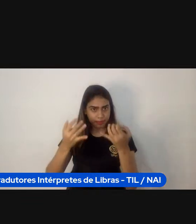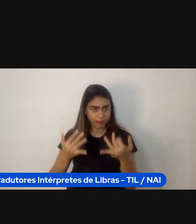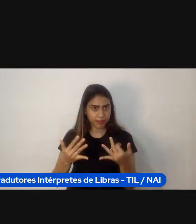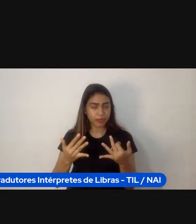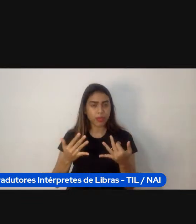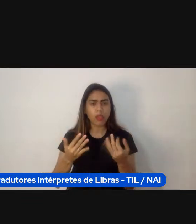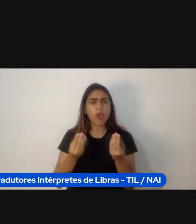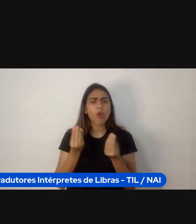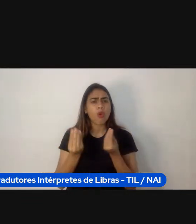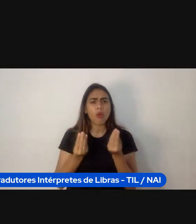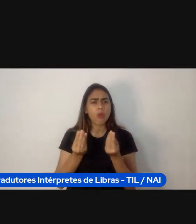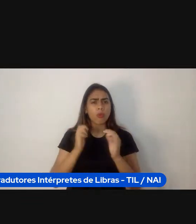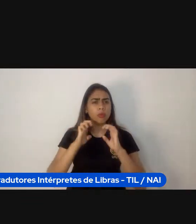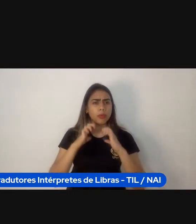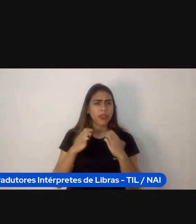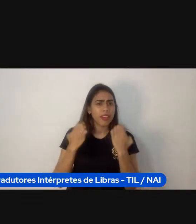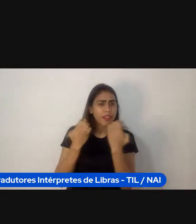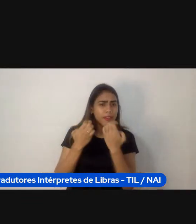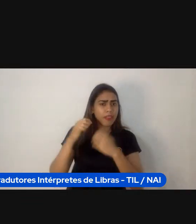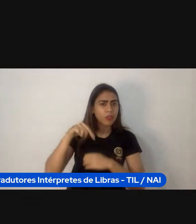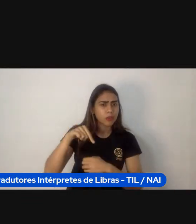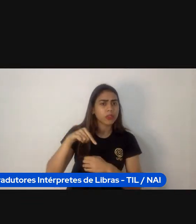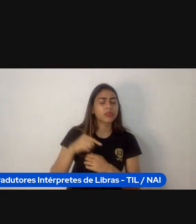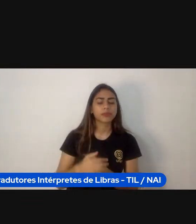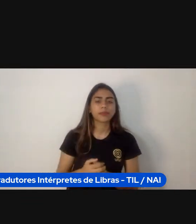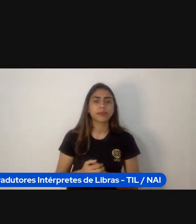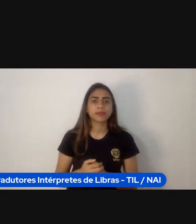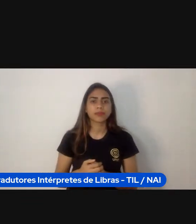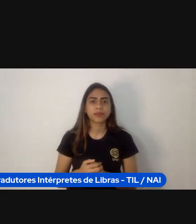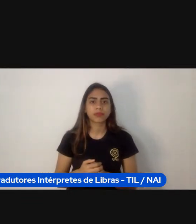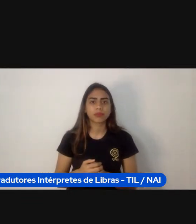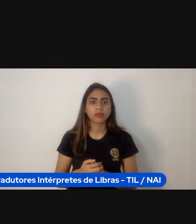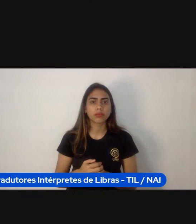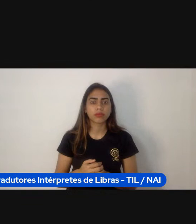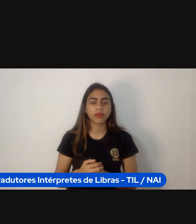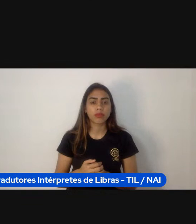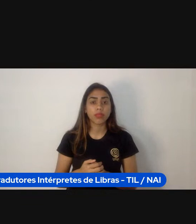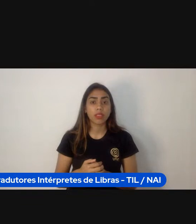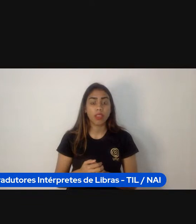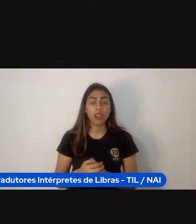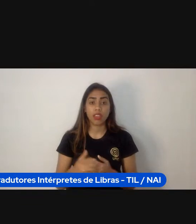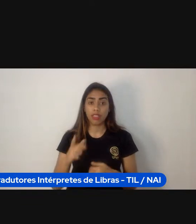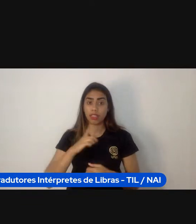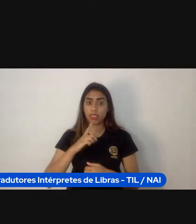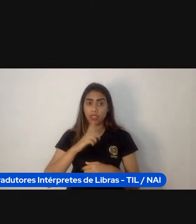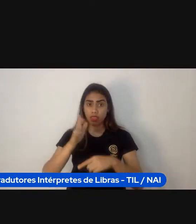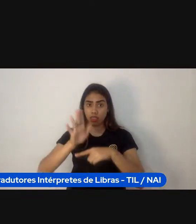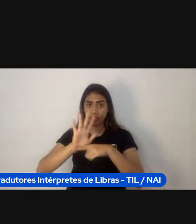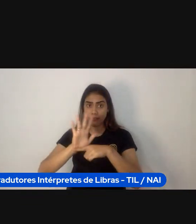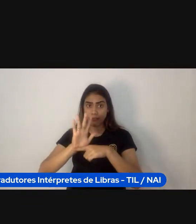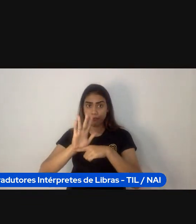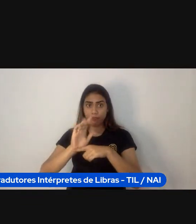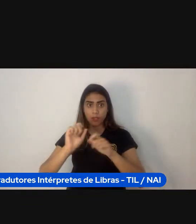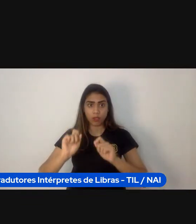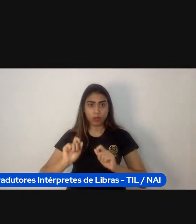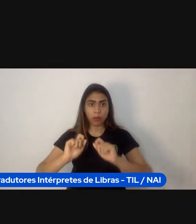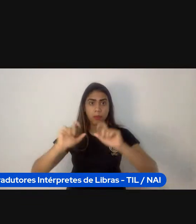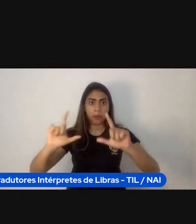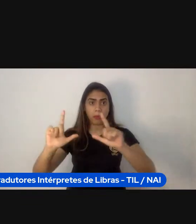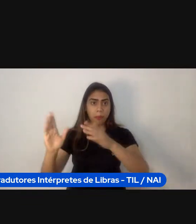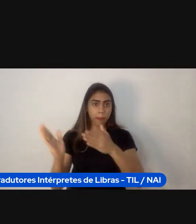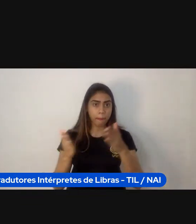seguinte maneira. A gente vai transmitir os curtas, que são ao todo 11 curtas. Eles estão distribuídos em 3